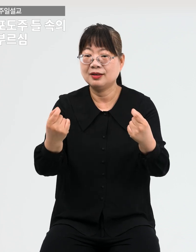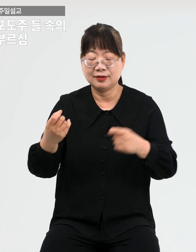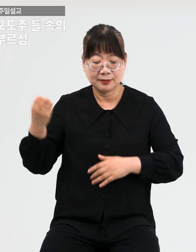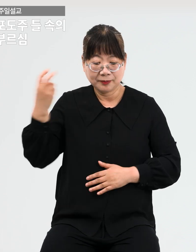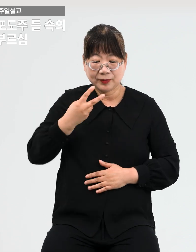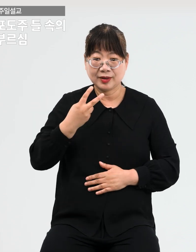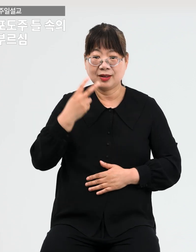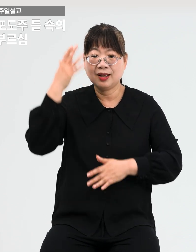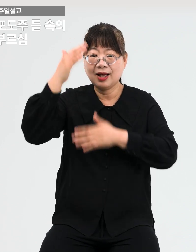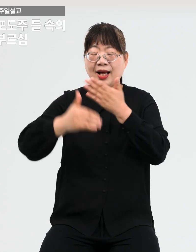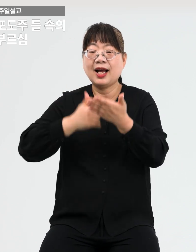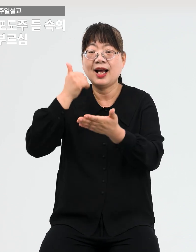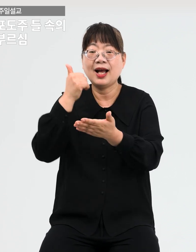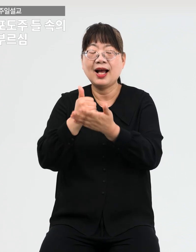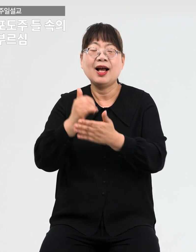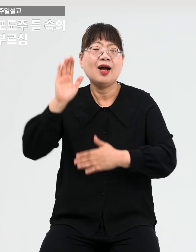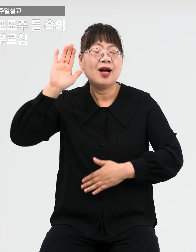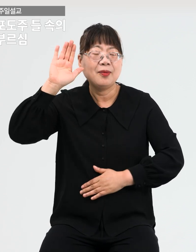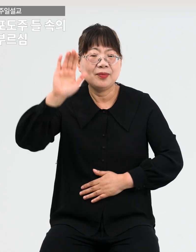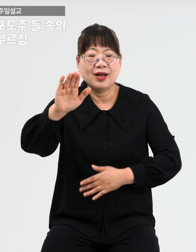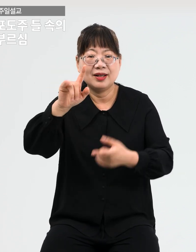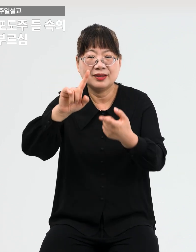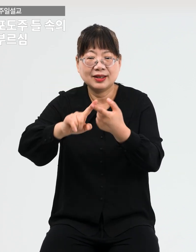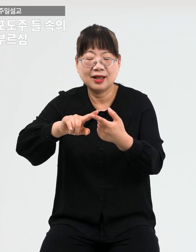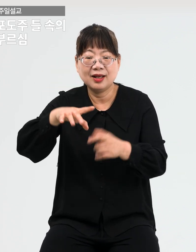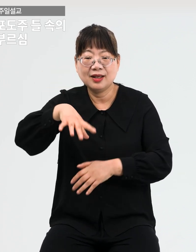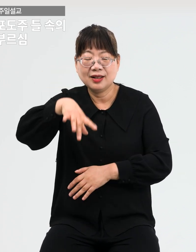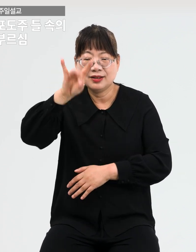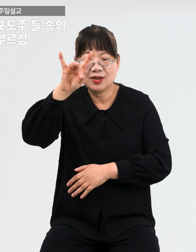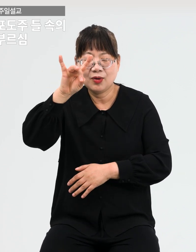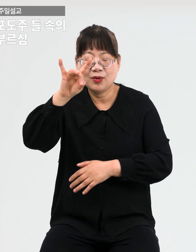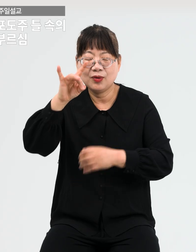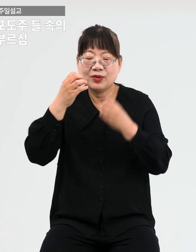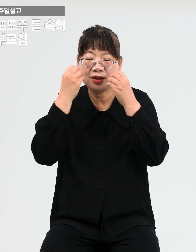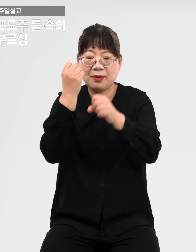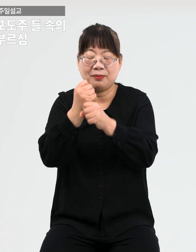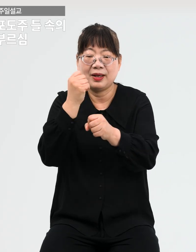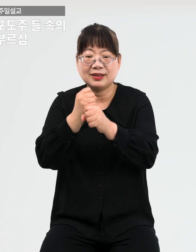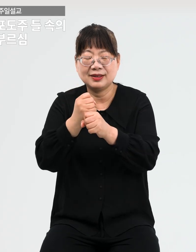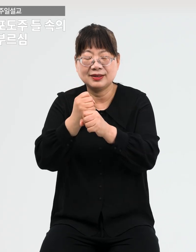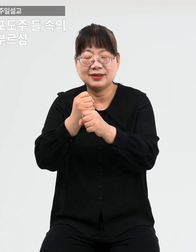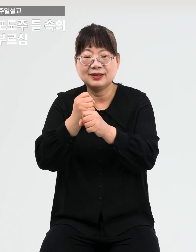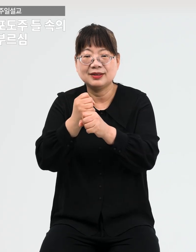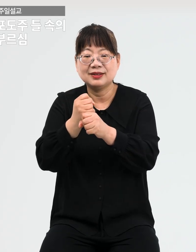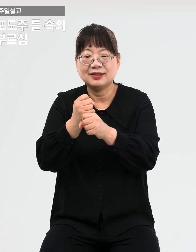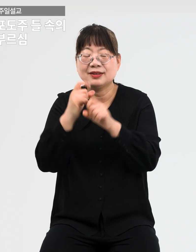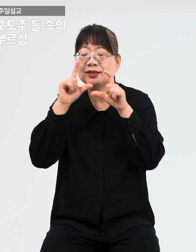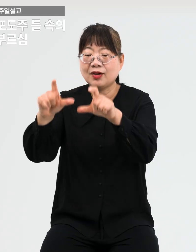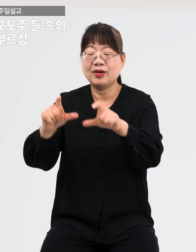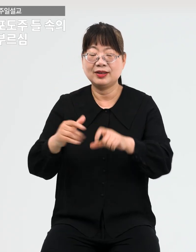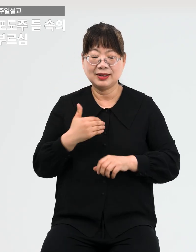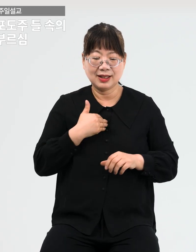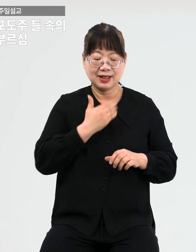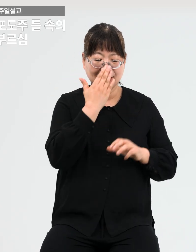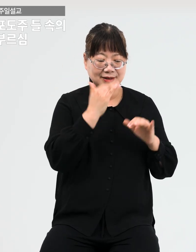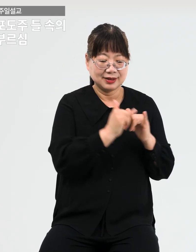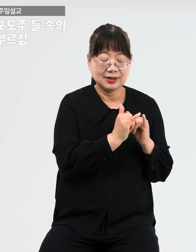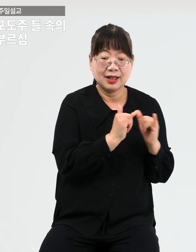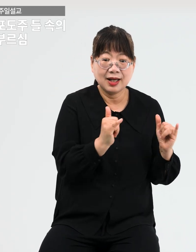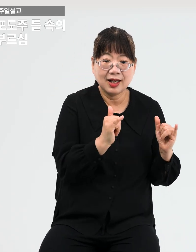다시요. 하나님의 미래에 대한 창조적 선언이에요. 내가